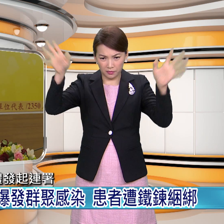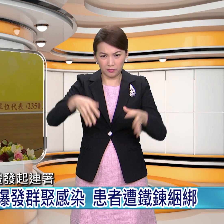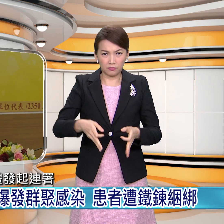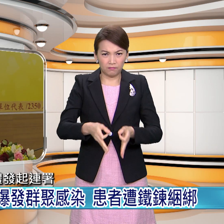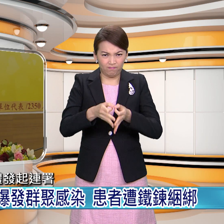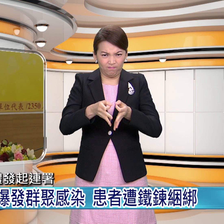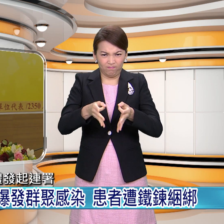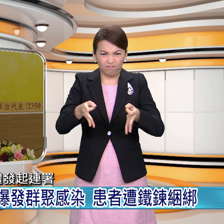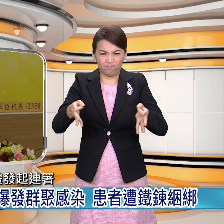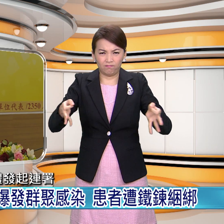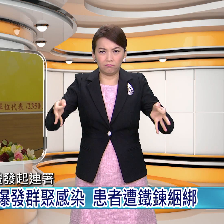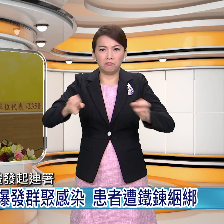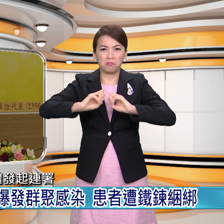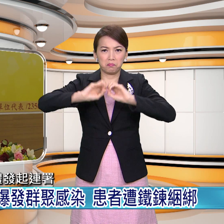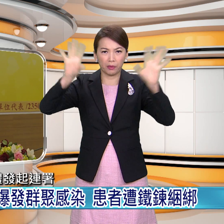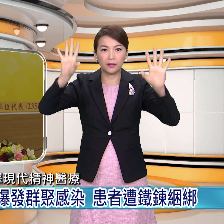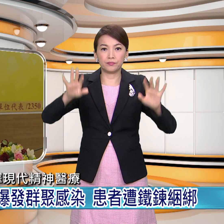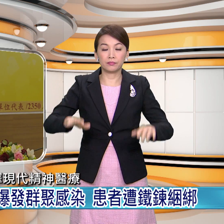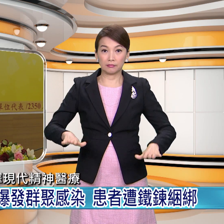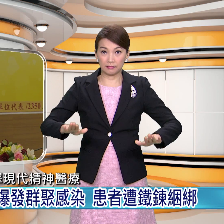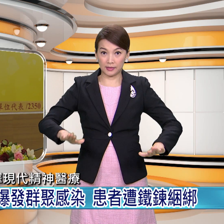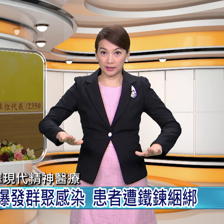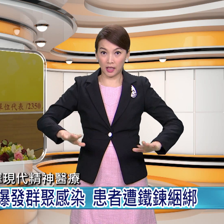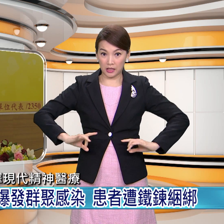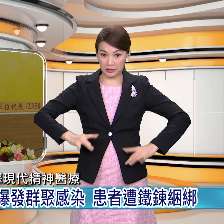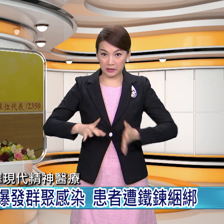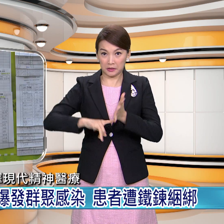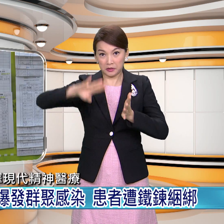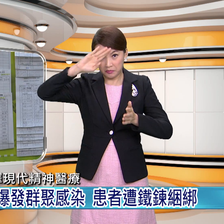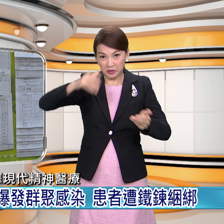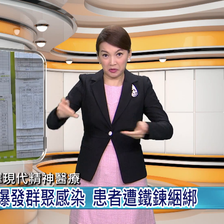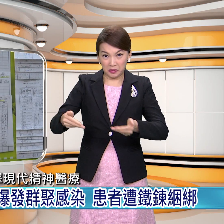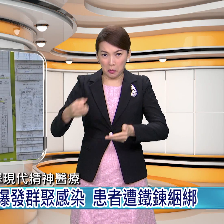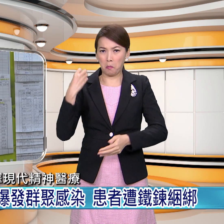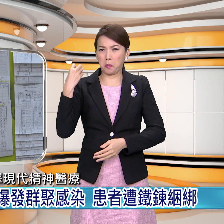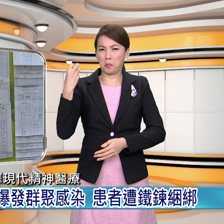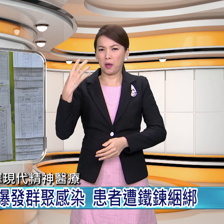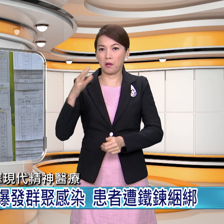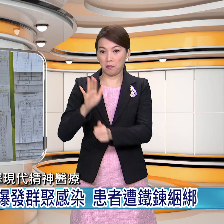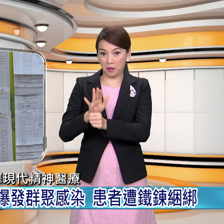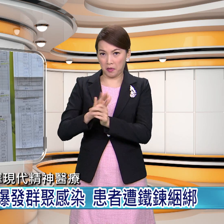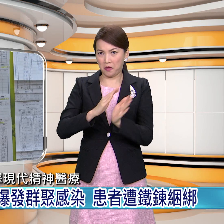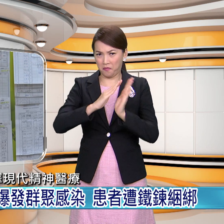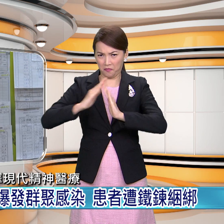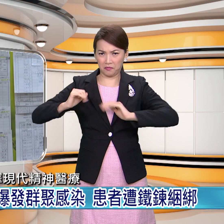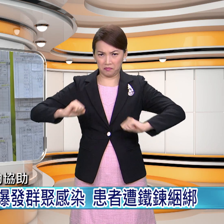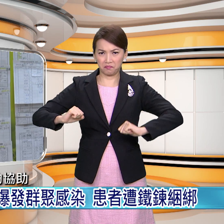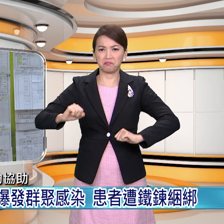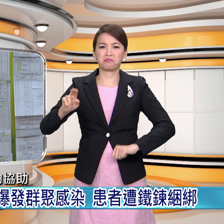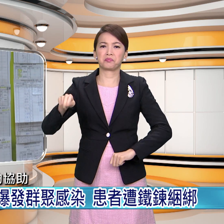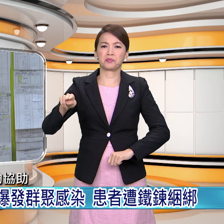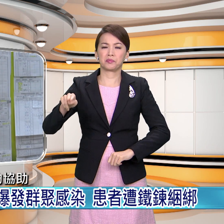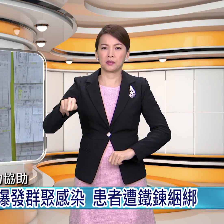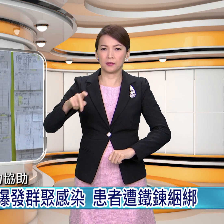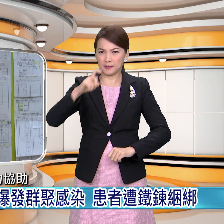体发起联署，呼吁家属选择现代精神医疗和复健治疗的协